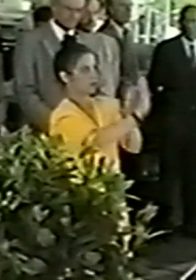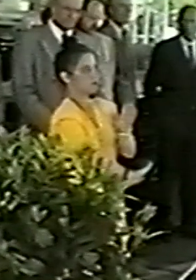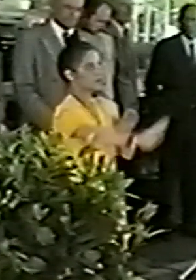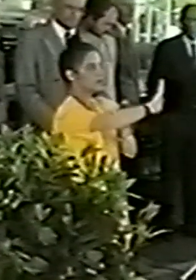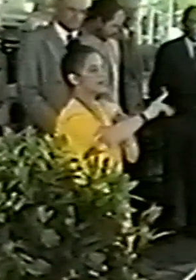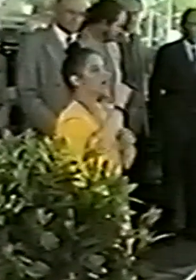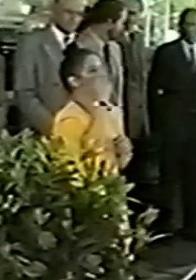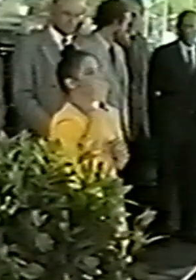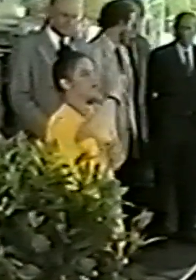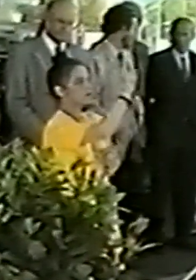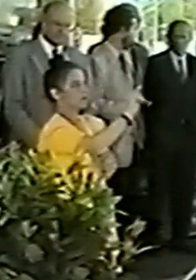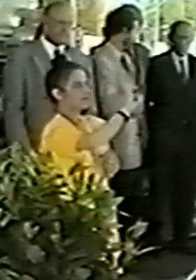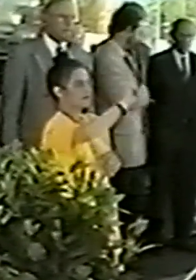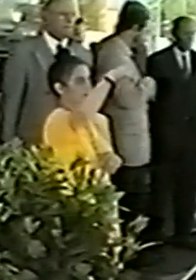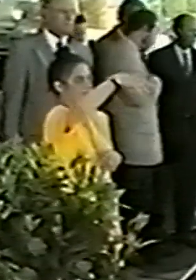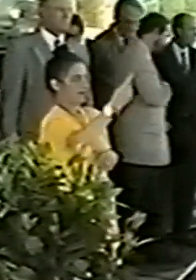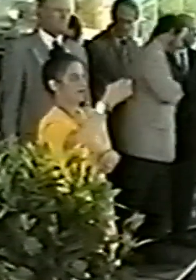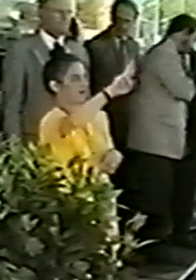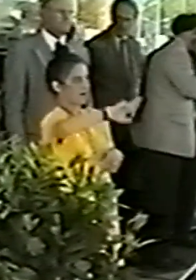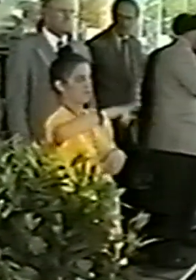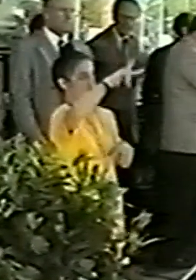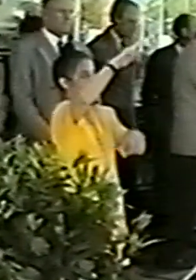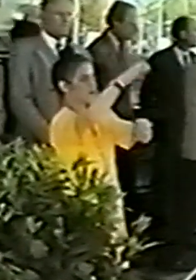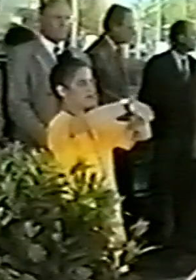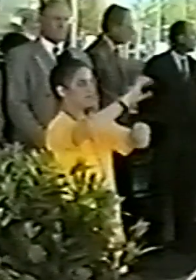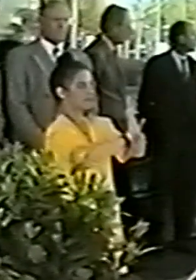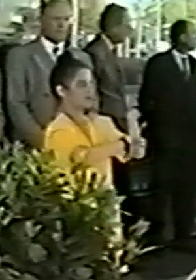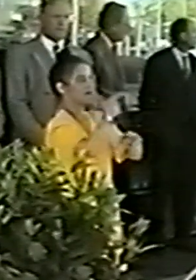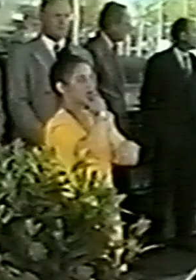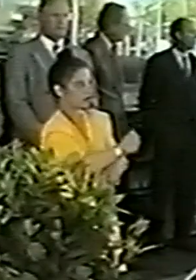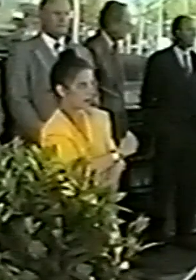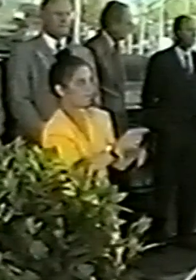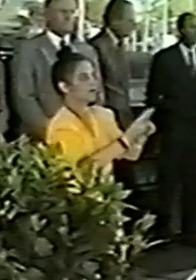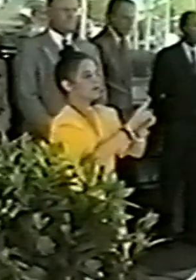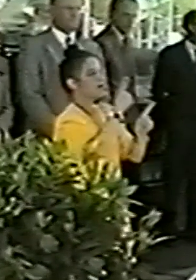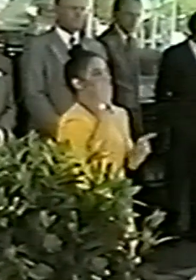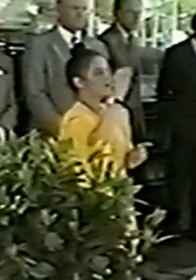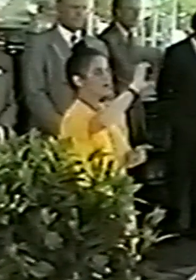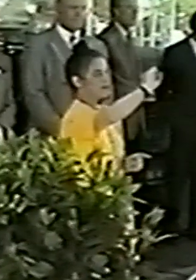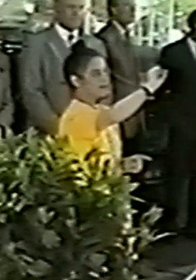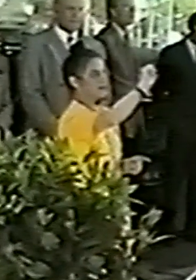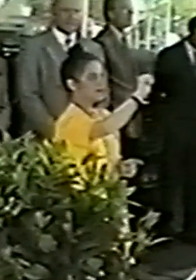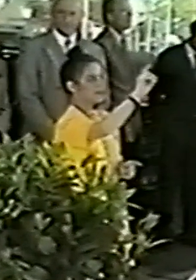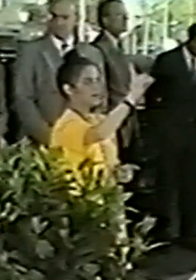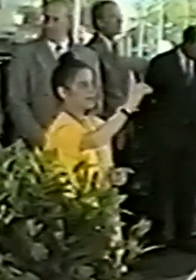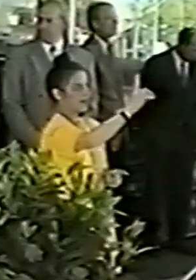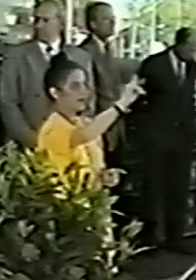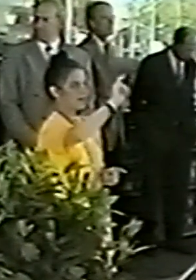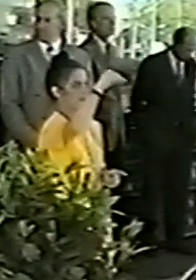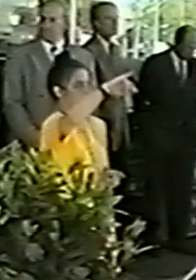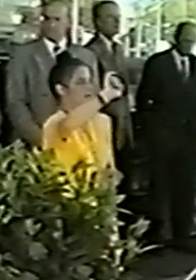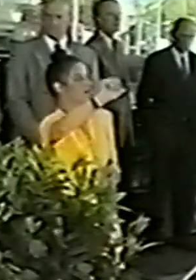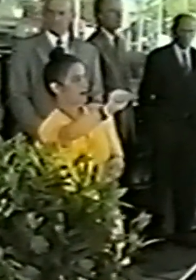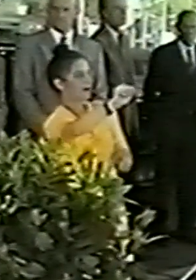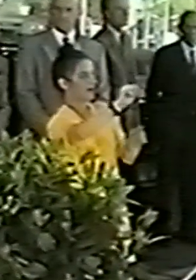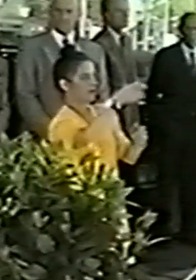Zender, franchisé de McDonald's à Genève, et Monsieur Carlos Sardinia, directeur général